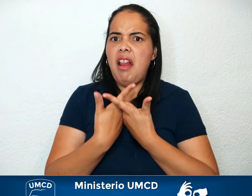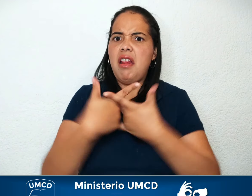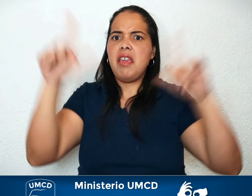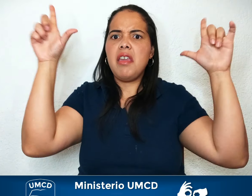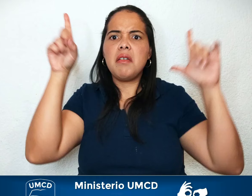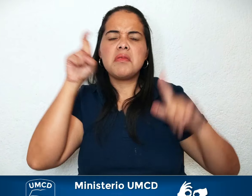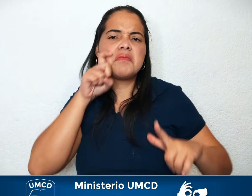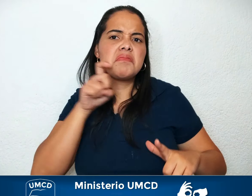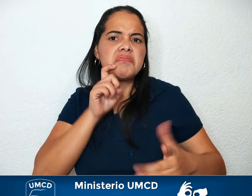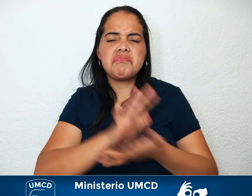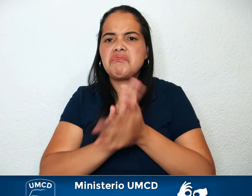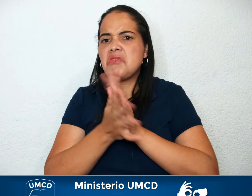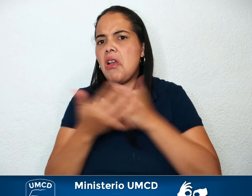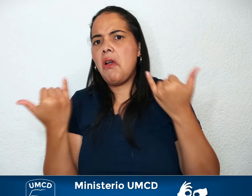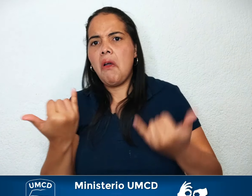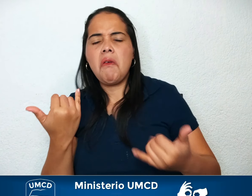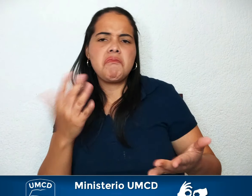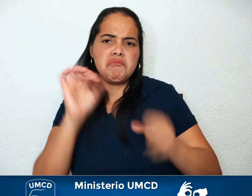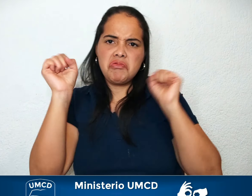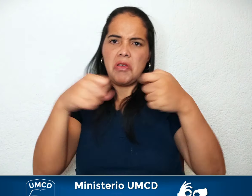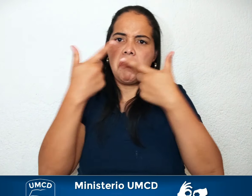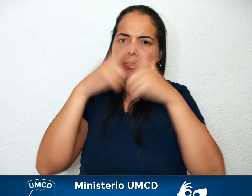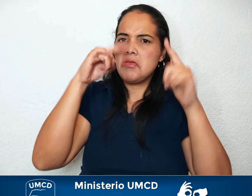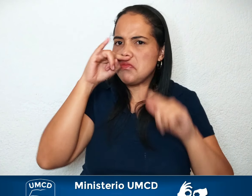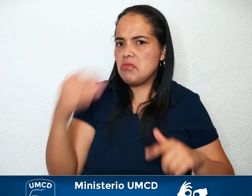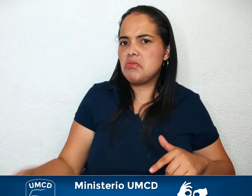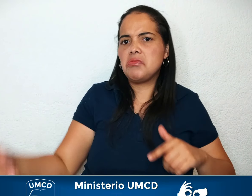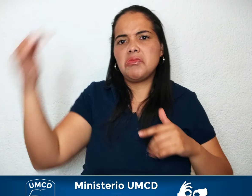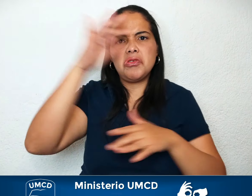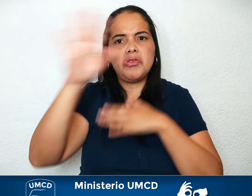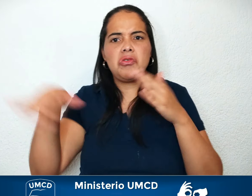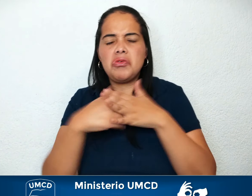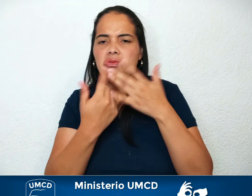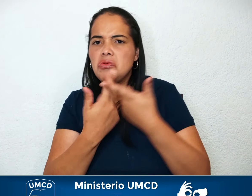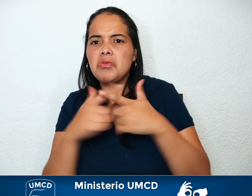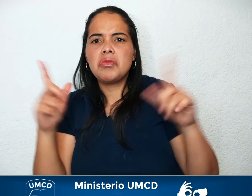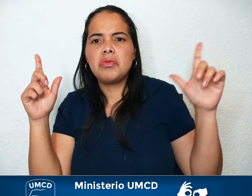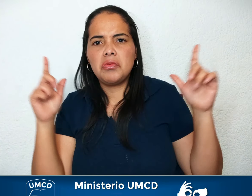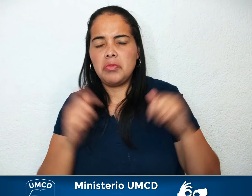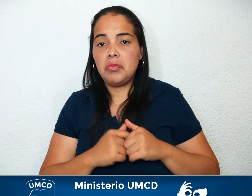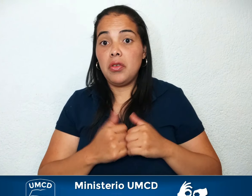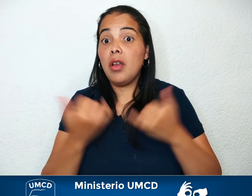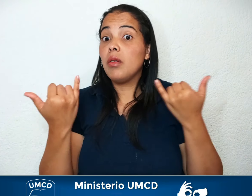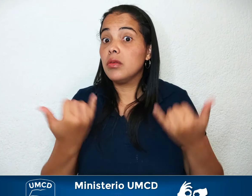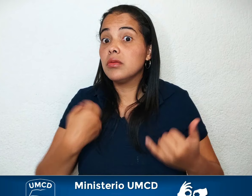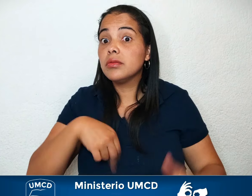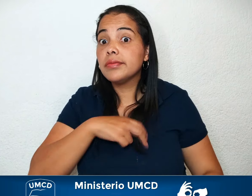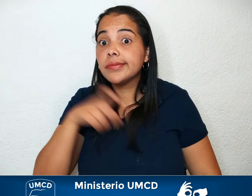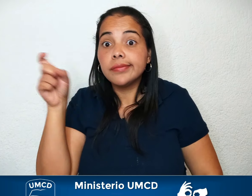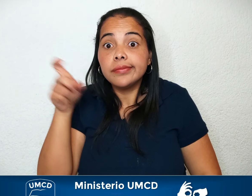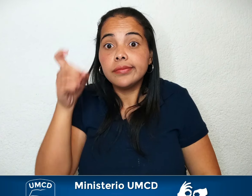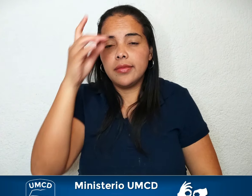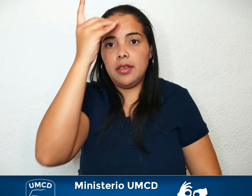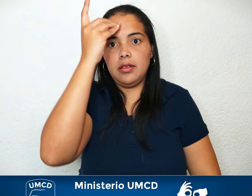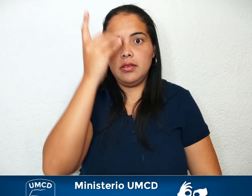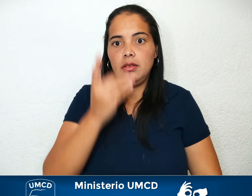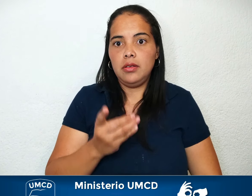está cada vez más campeando. Nosotros como iglesia tenemos que también tomar una decisión muy